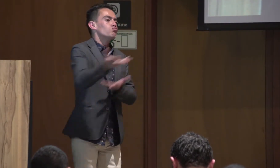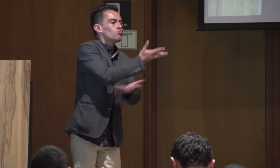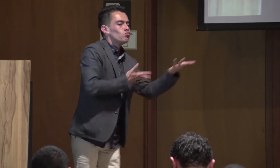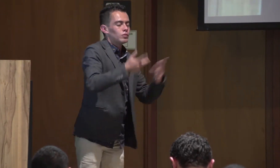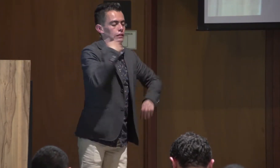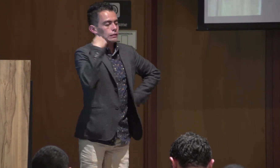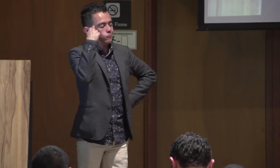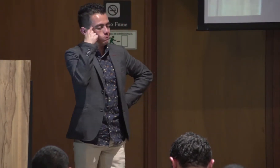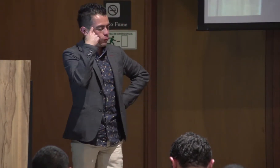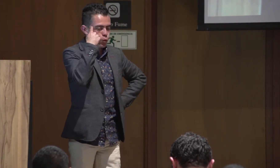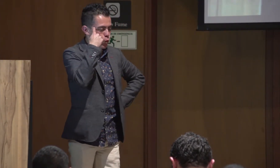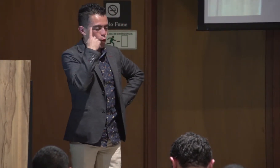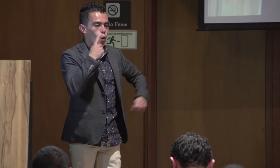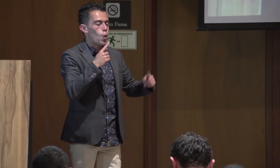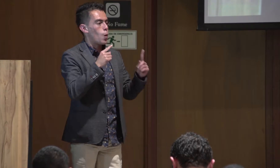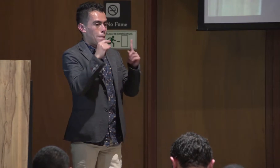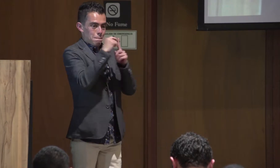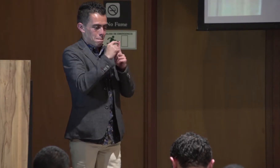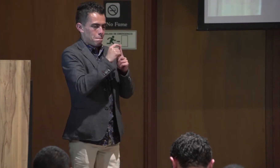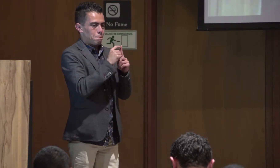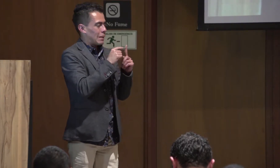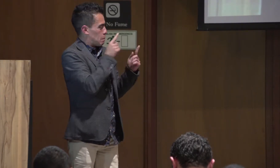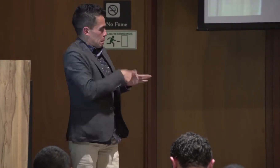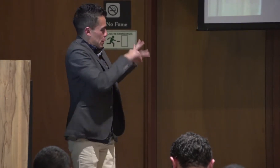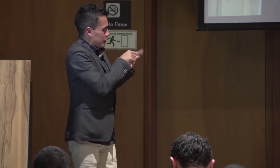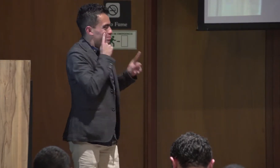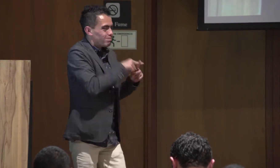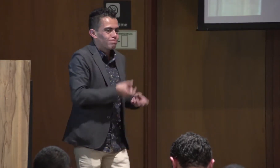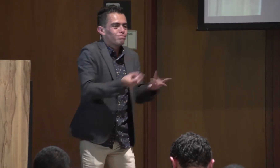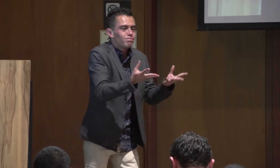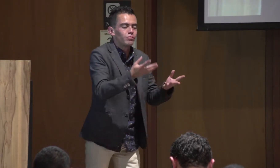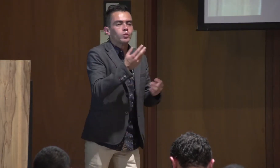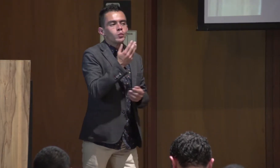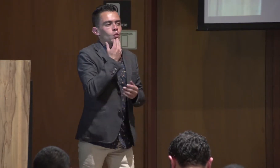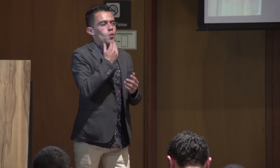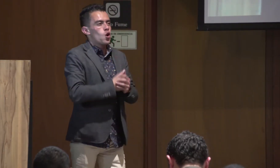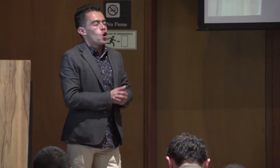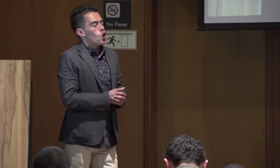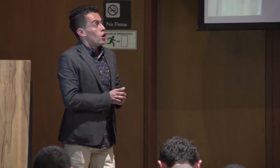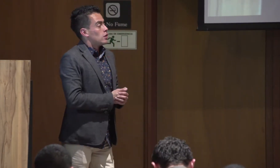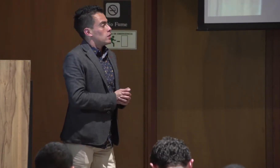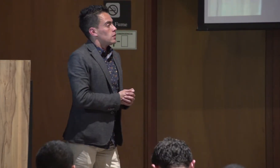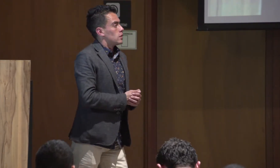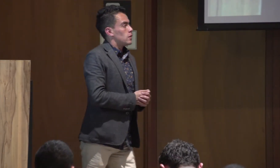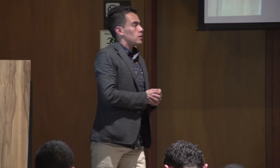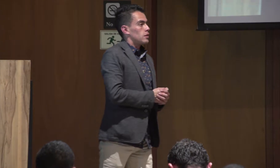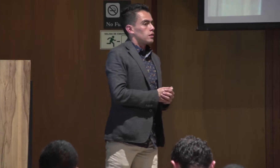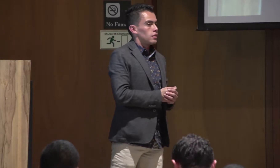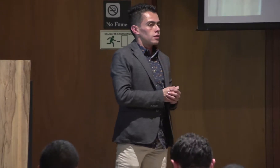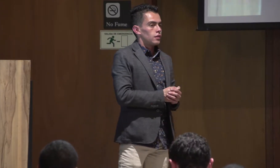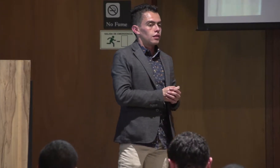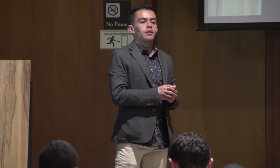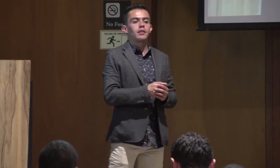y de señas para la paz. Entonces, durante esas reflexiones, esos diálogos, esas discusiones, veíamos que era muy importante no